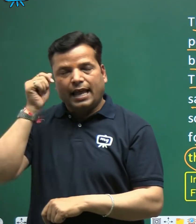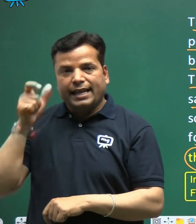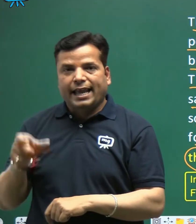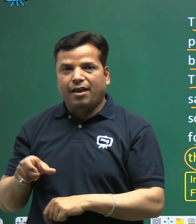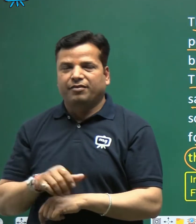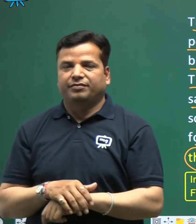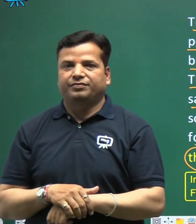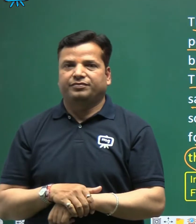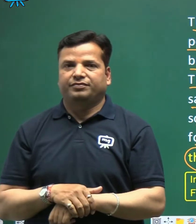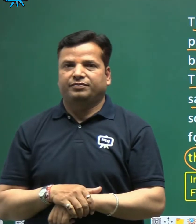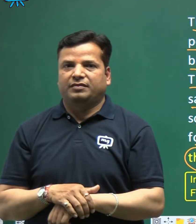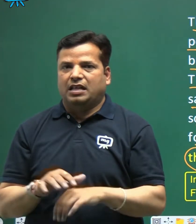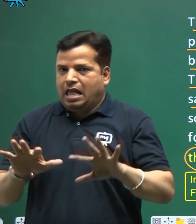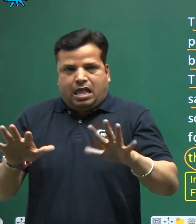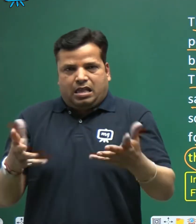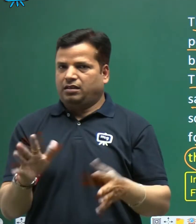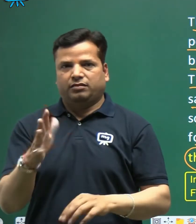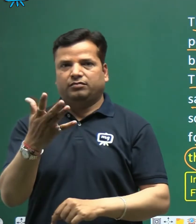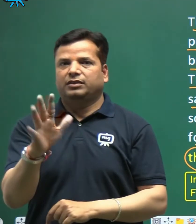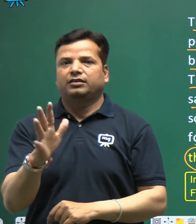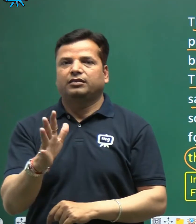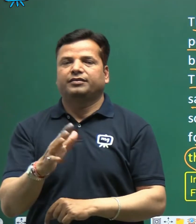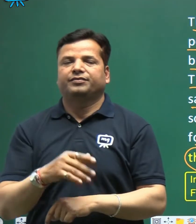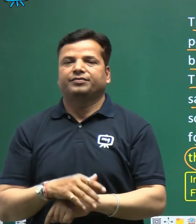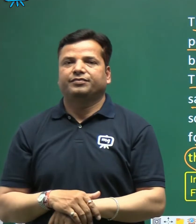incapable, असमर्थ,